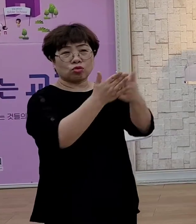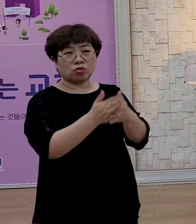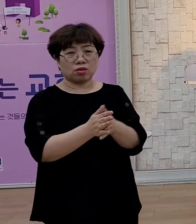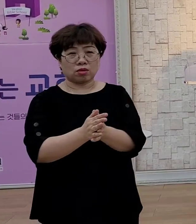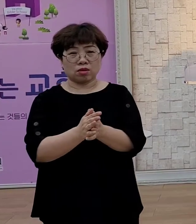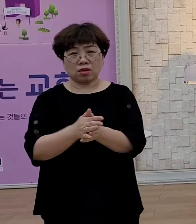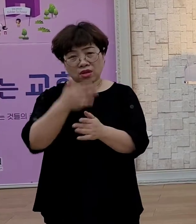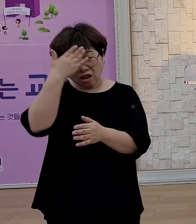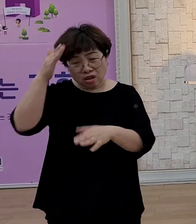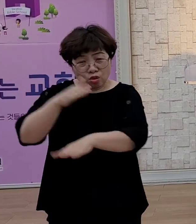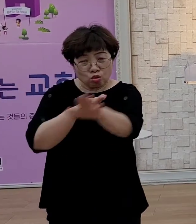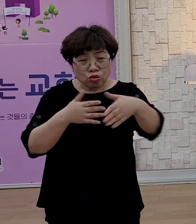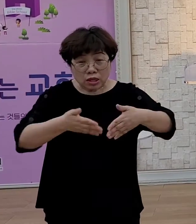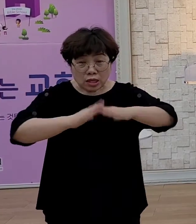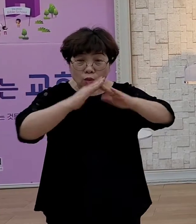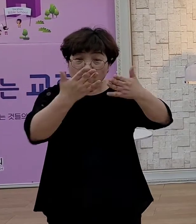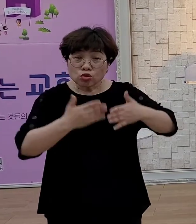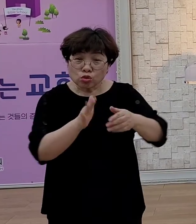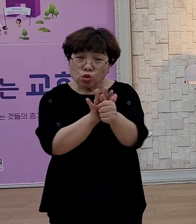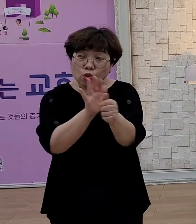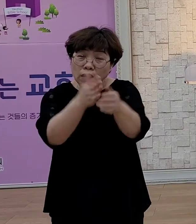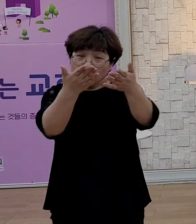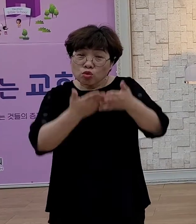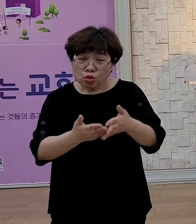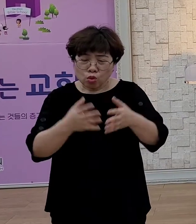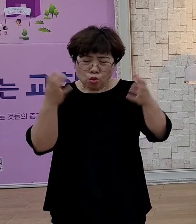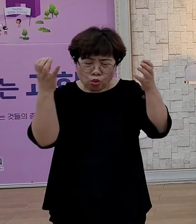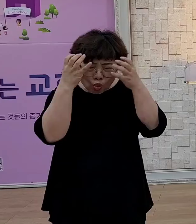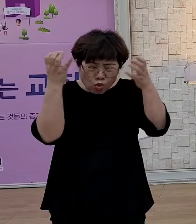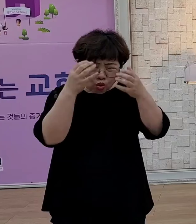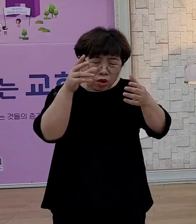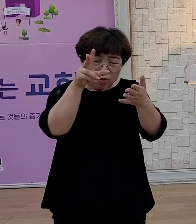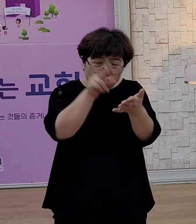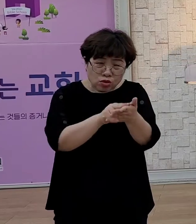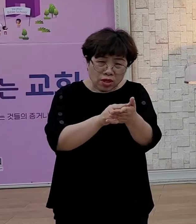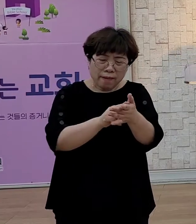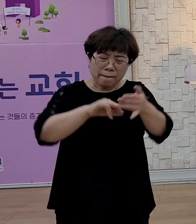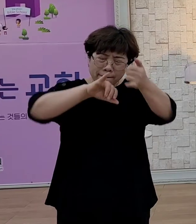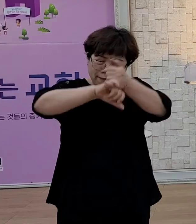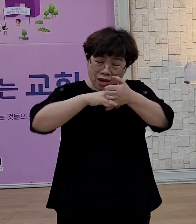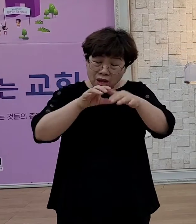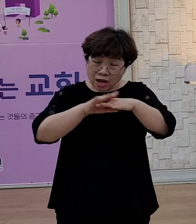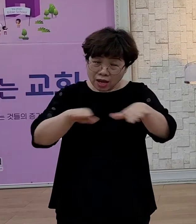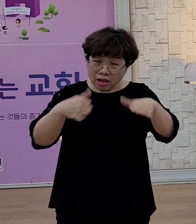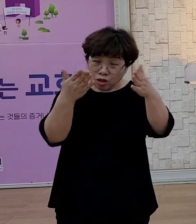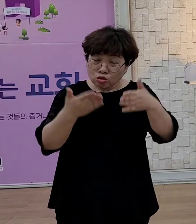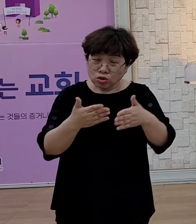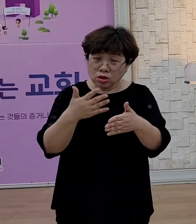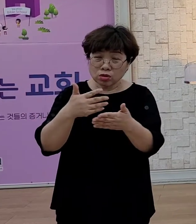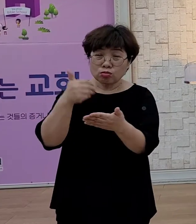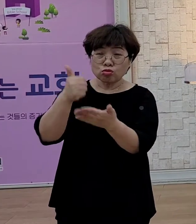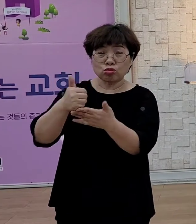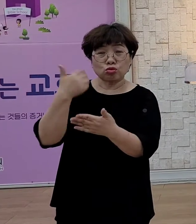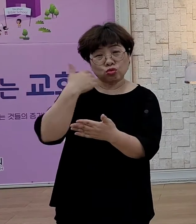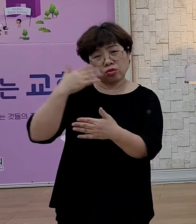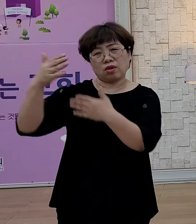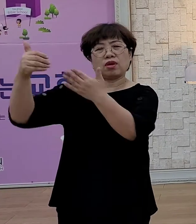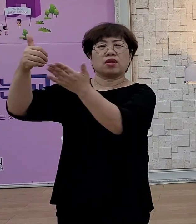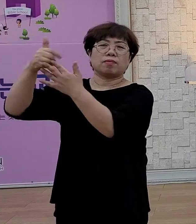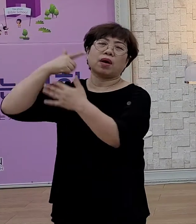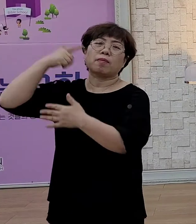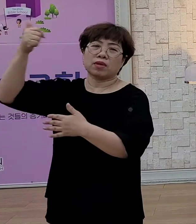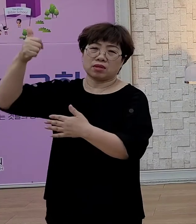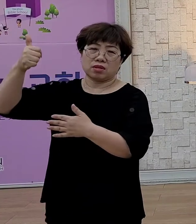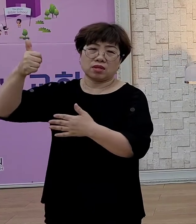우리를 세워주시고 도와주시고 그 고통스러운 문제를 반드시 해결해 주시는 분이시다 라는 이 사실을 믿고,